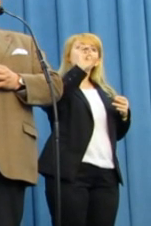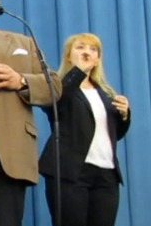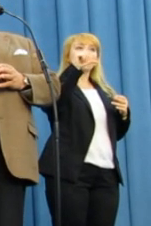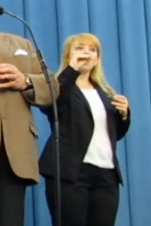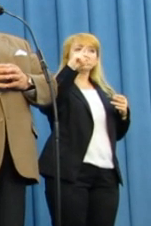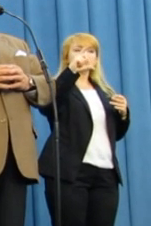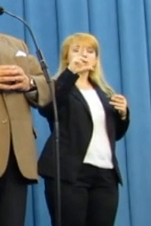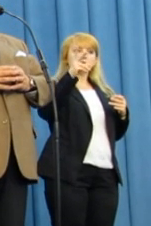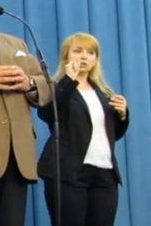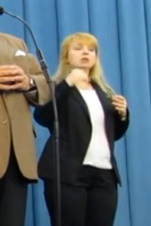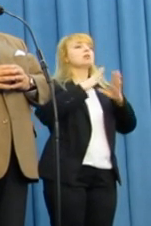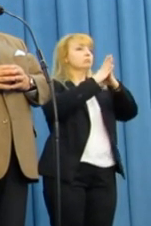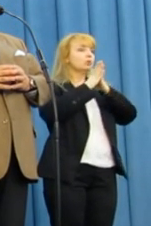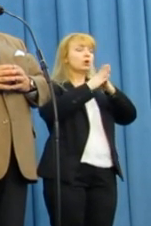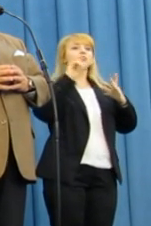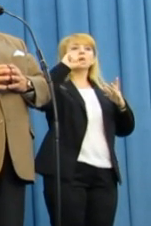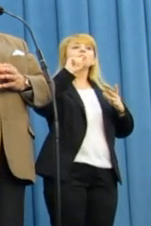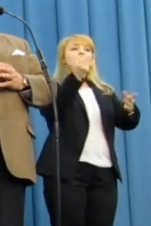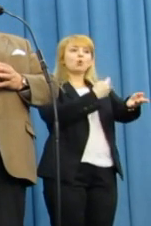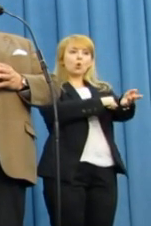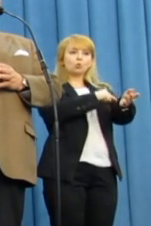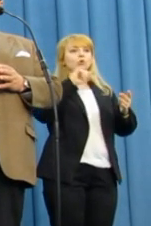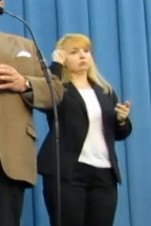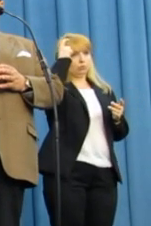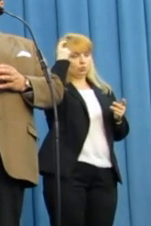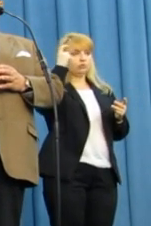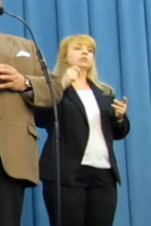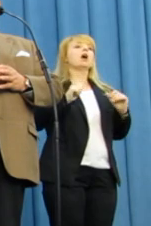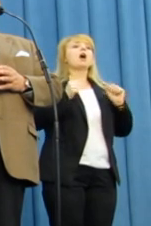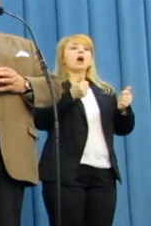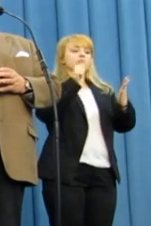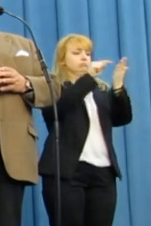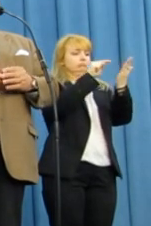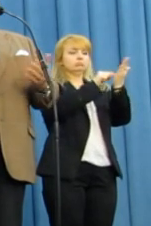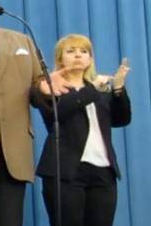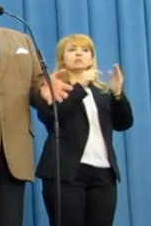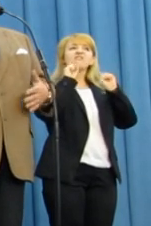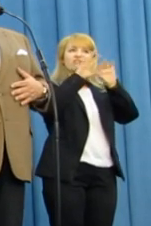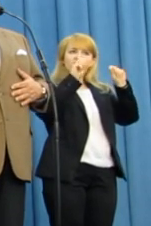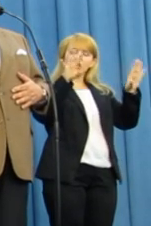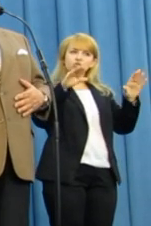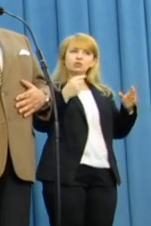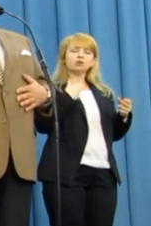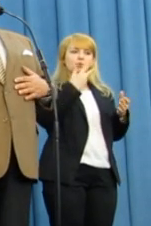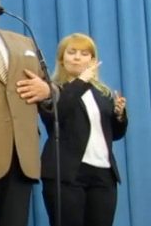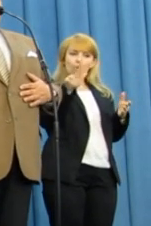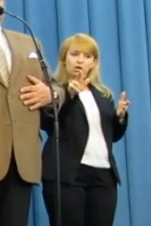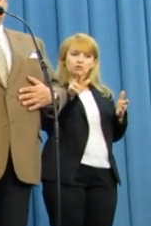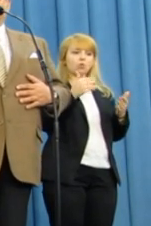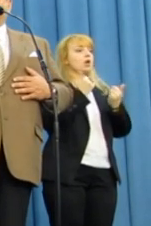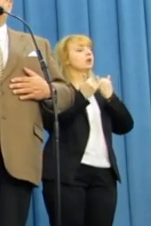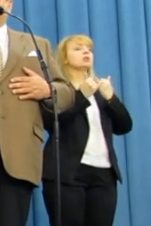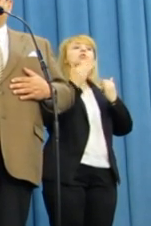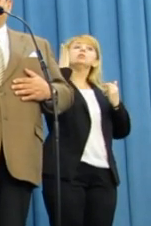prokuratora generalnego. Będę chciał bardzo konkretnych wyjaśnień. Jeżeli te wyjaśnienia będą wystarczające